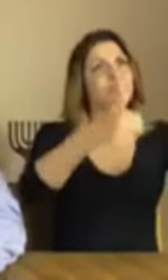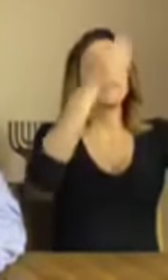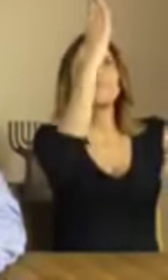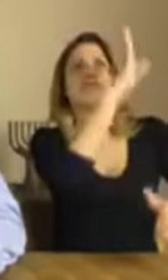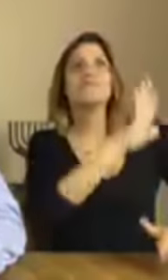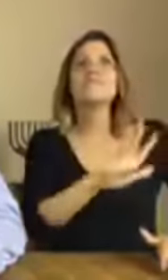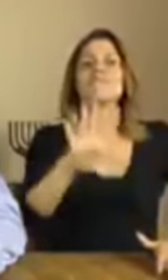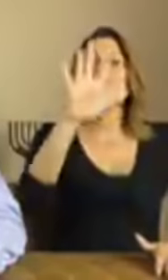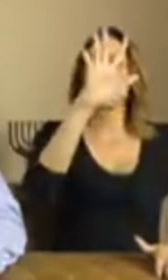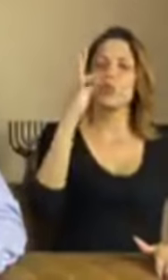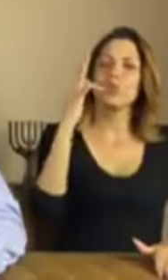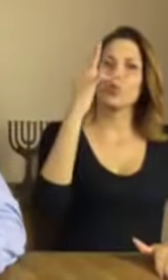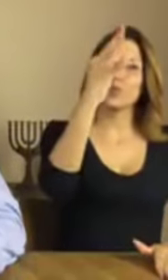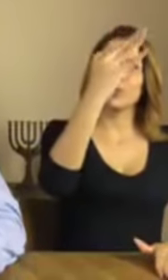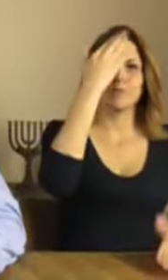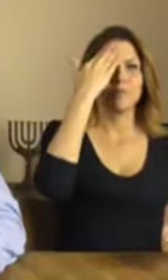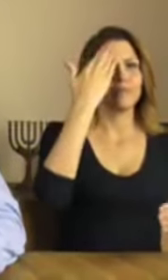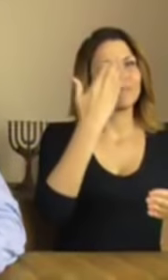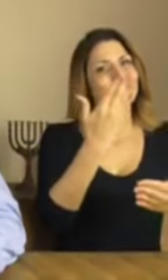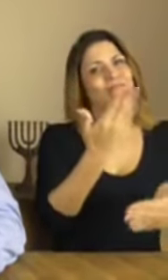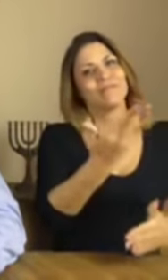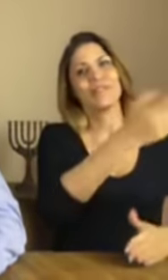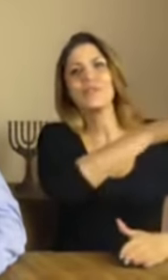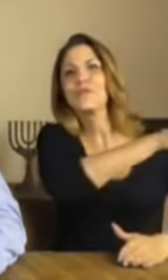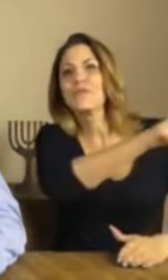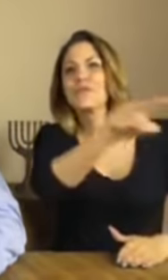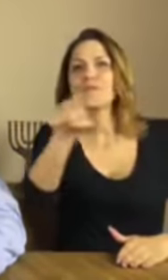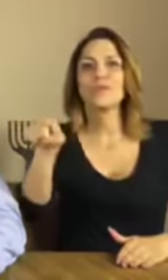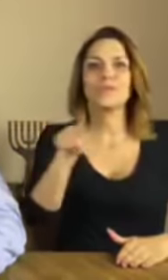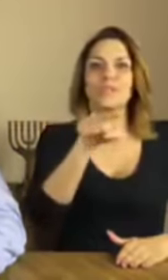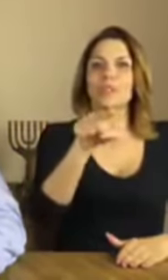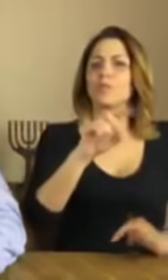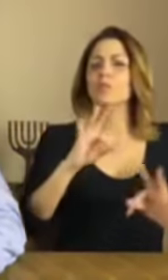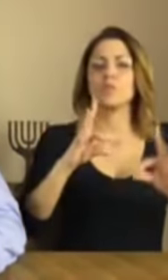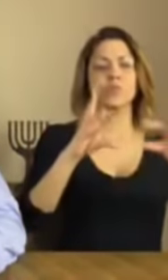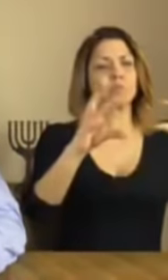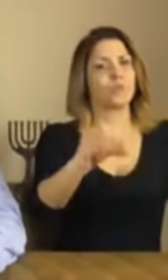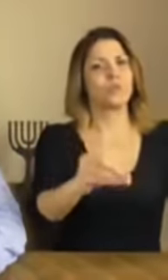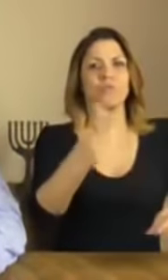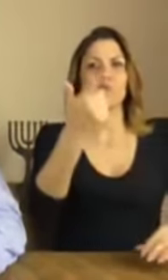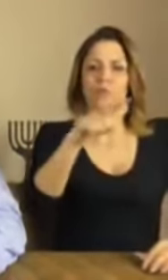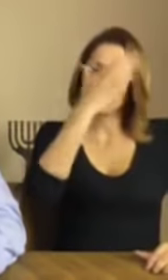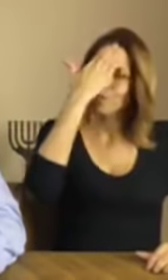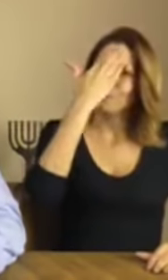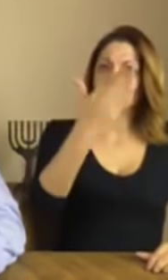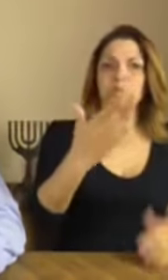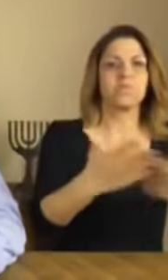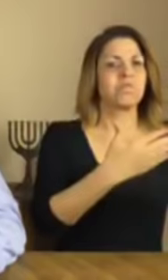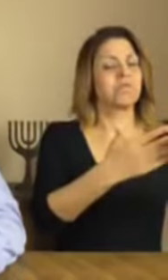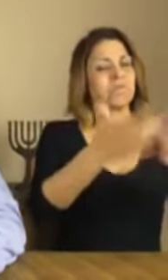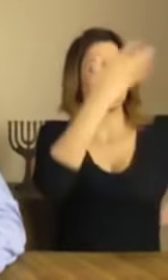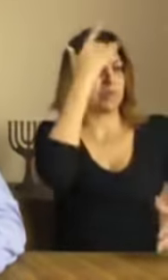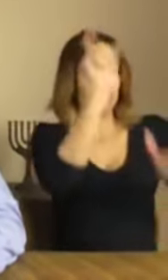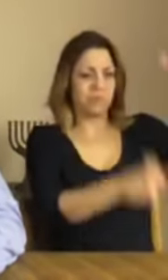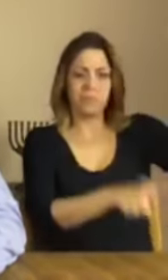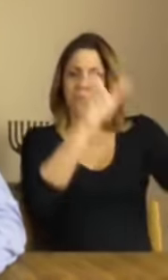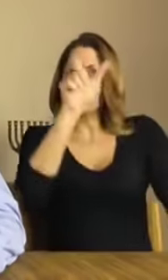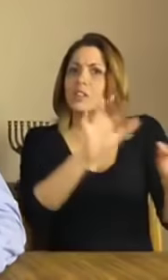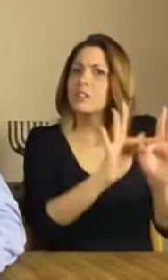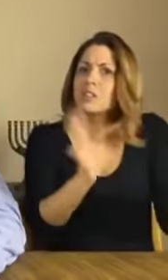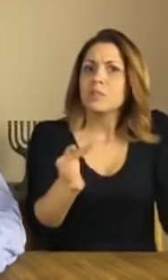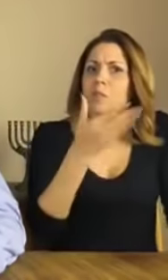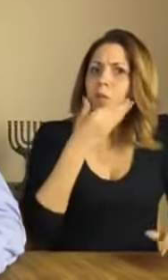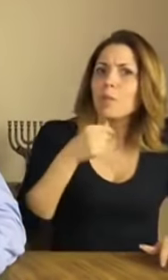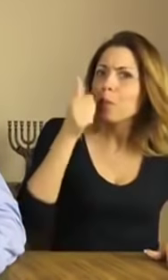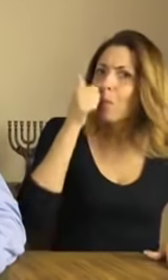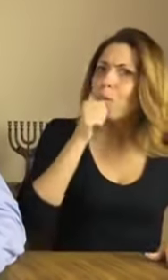eu quero agradecer a todos vocês mais uma vez o internauta você cidadão comum você homem e